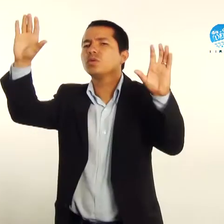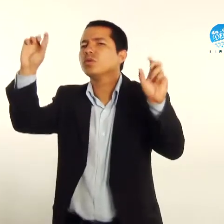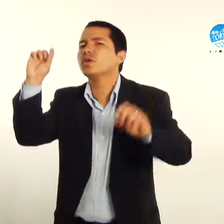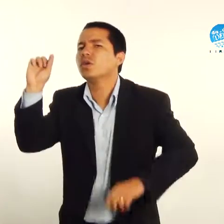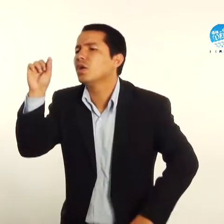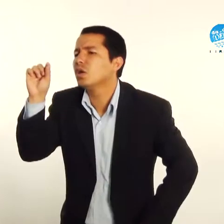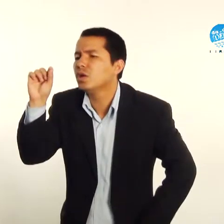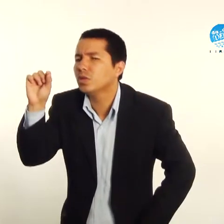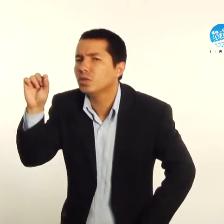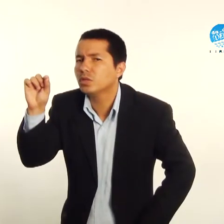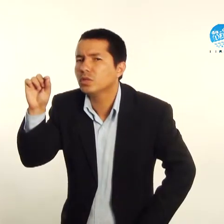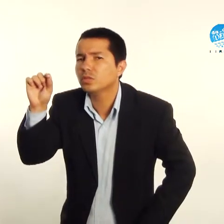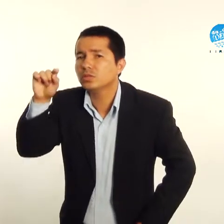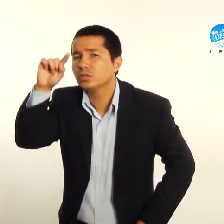o maior?